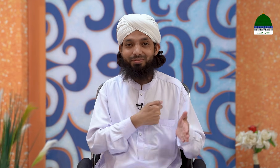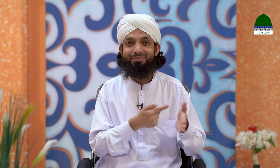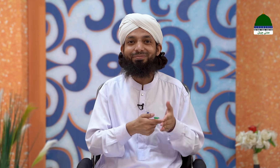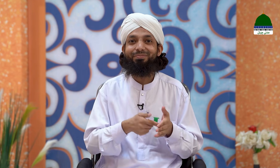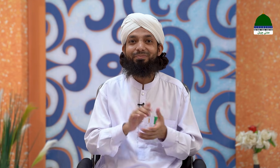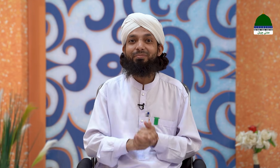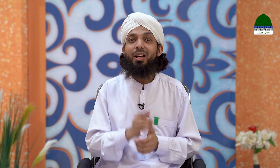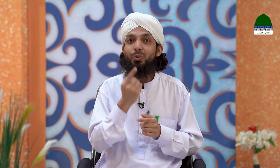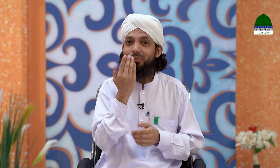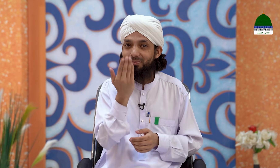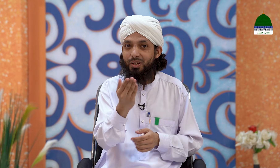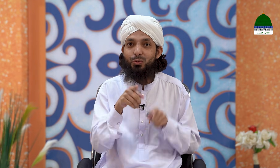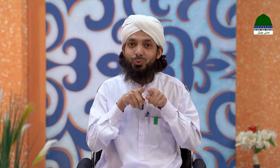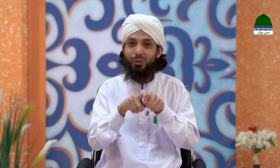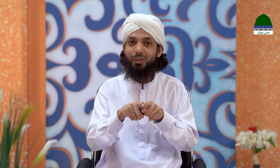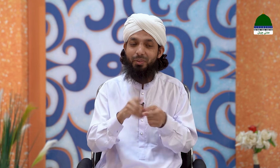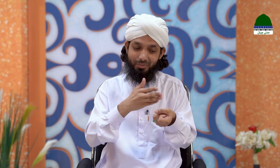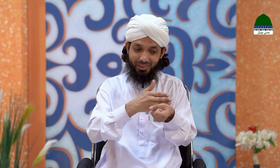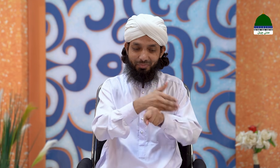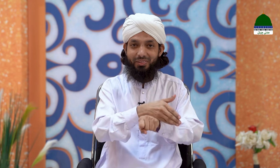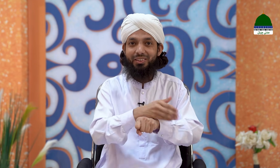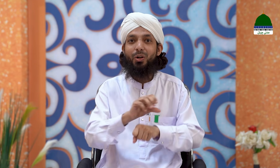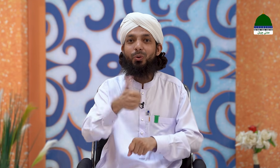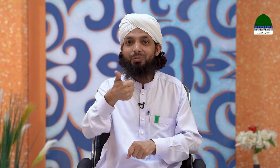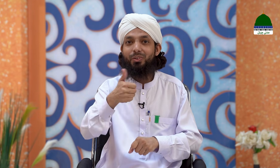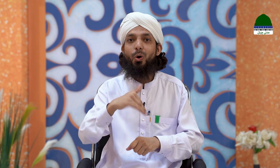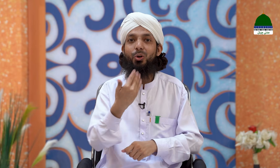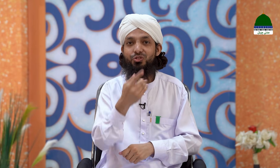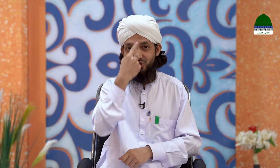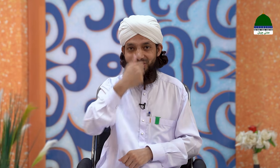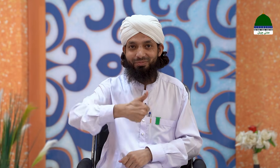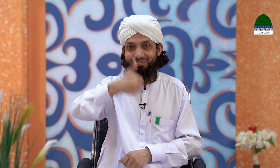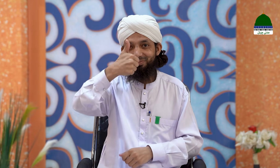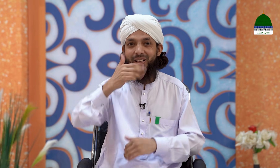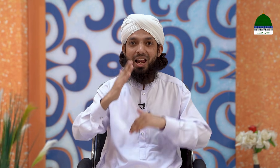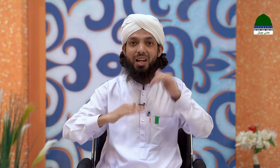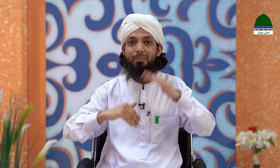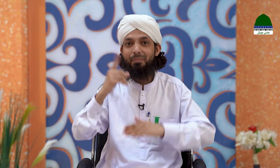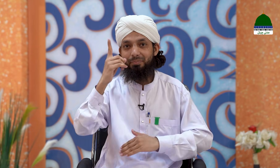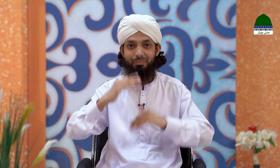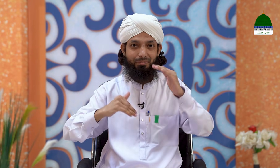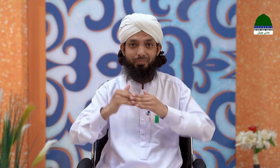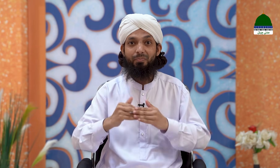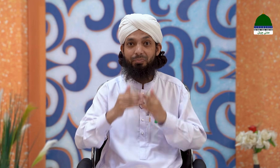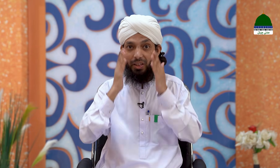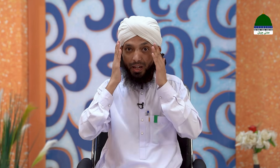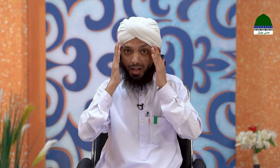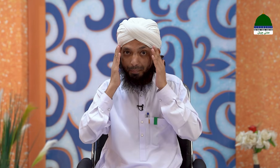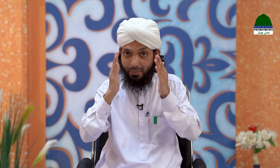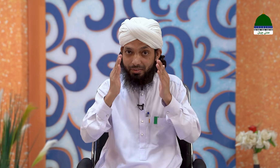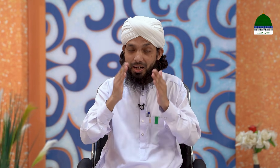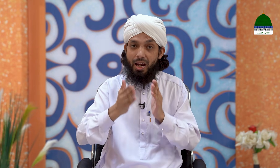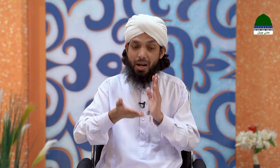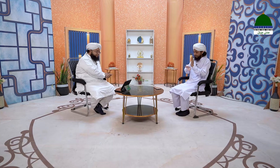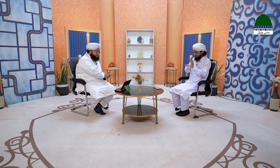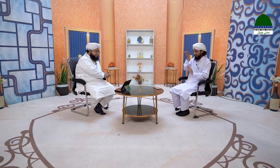و جل سنت ابراہیمی بھی ادا کریں گے اور انشاءاللہ عز و جل اللہ پاک کی عبادت بھی پہلے سے زیادہ